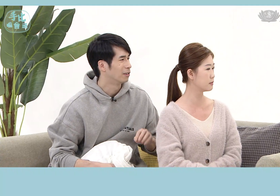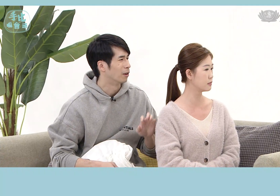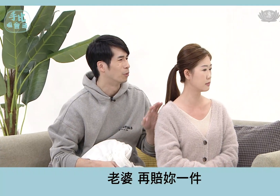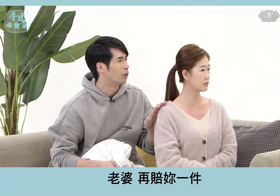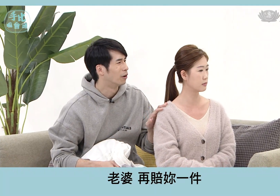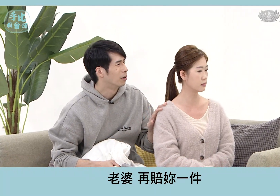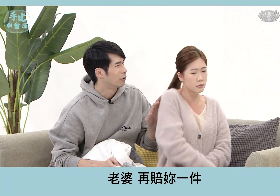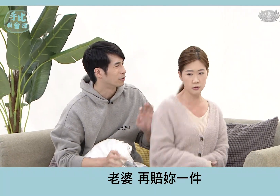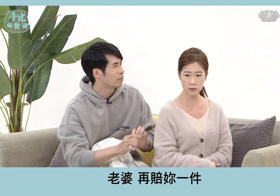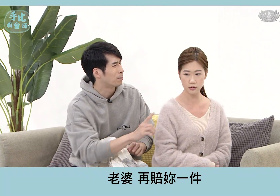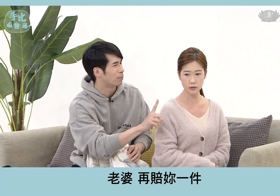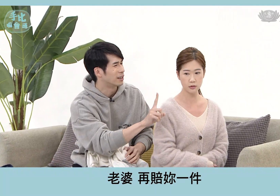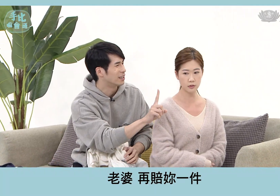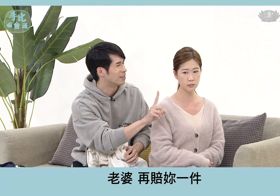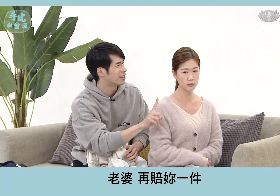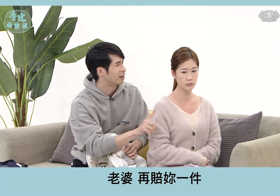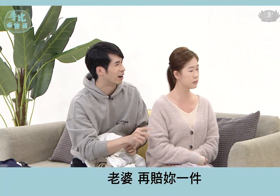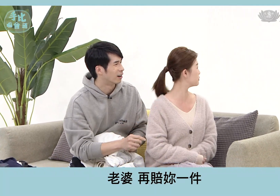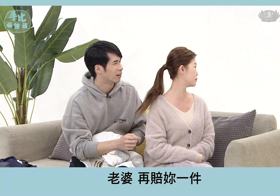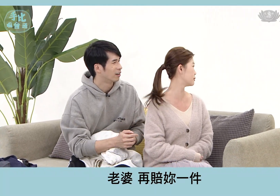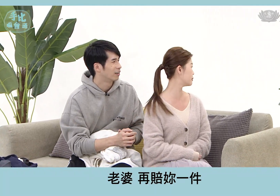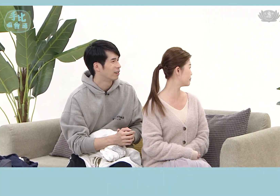老婆，我再陪你一件啊。